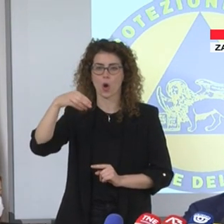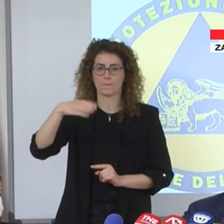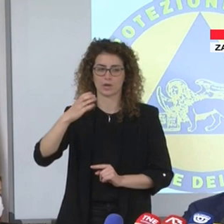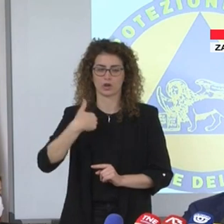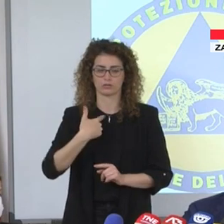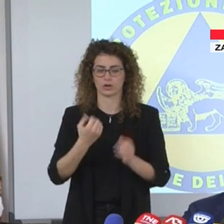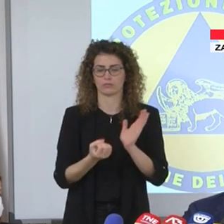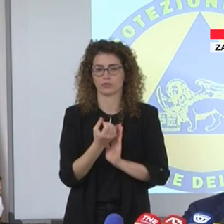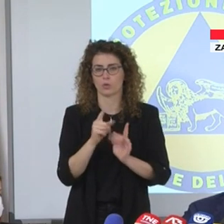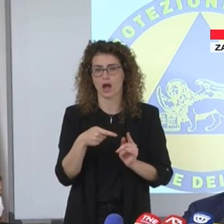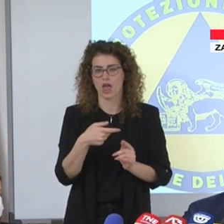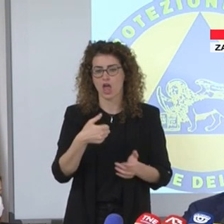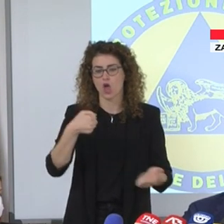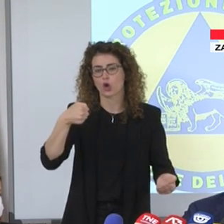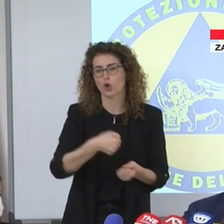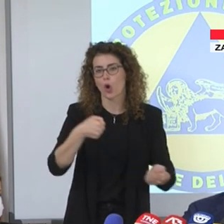compressori, e